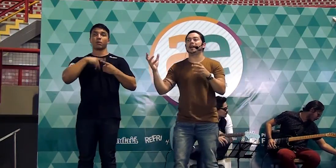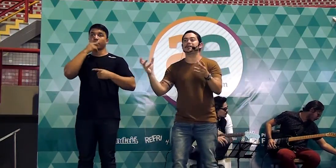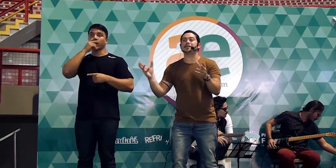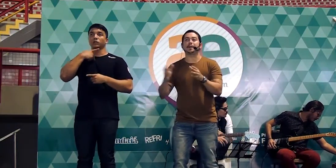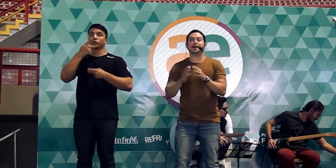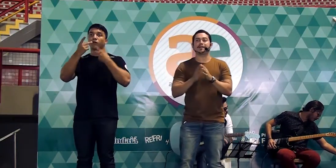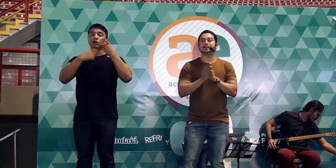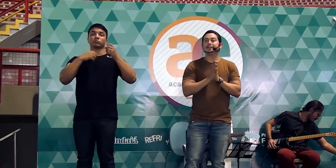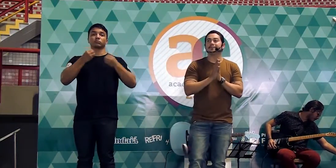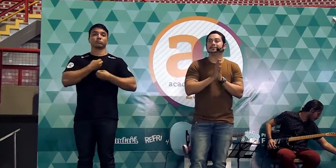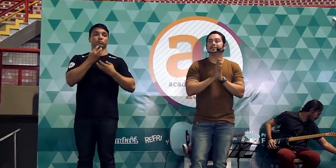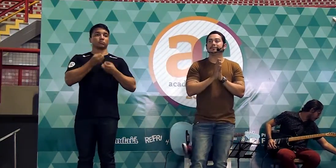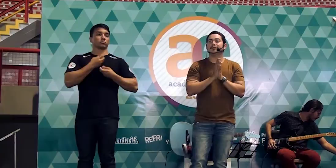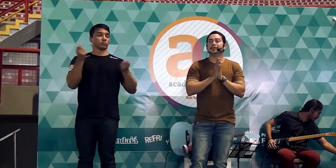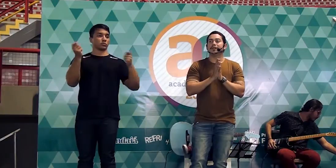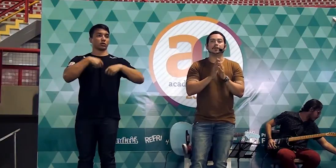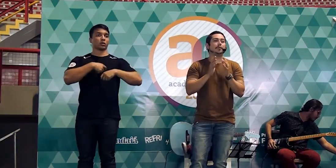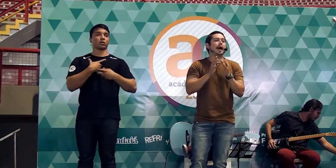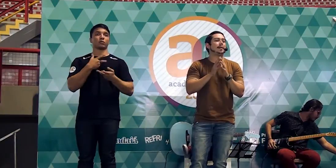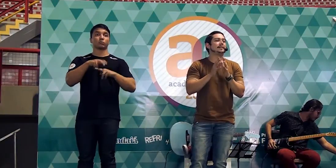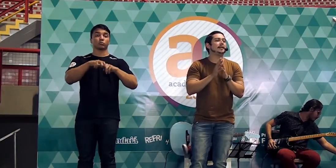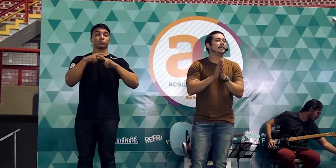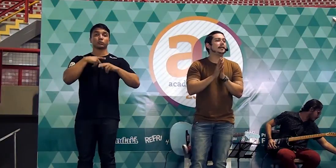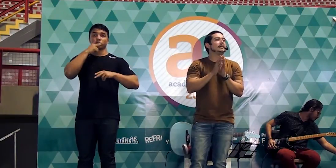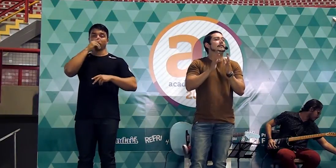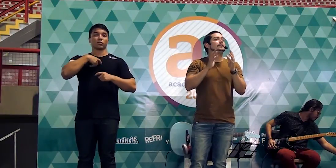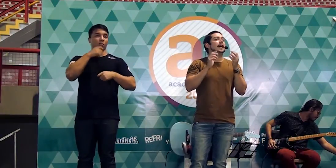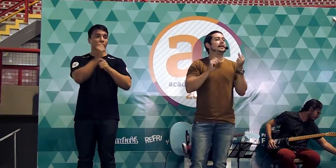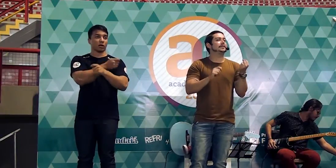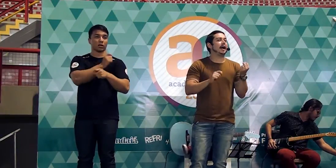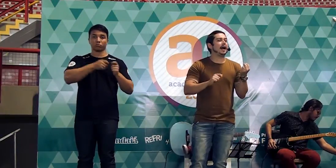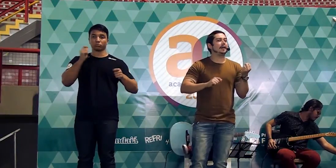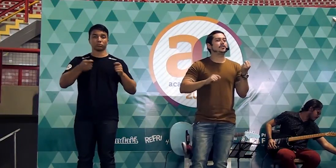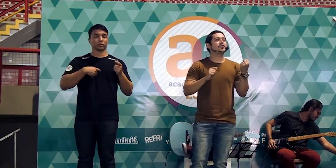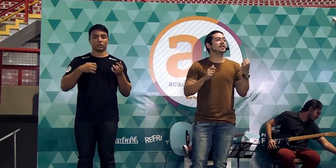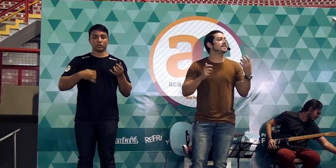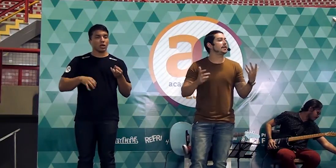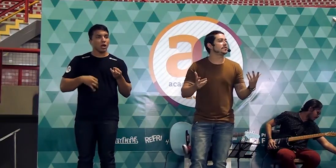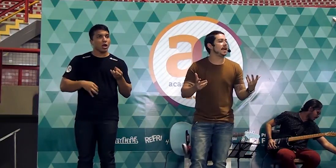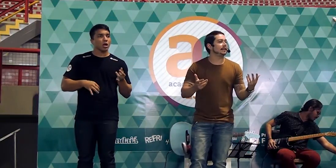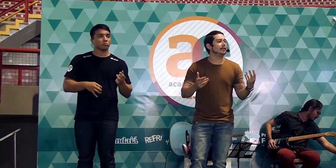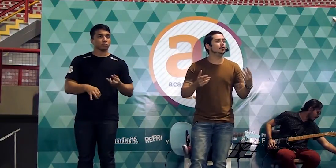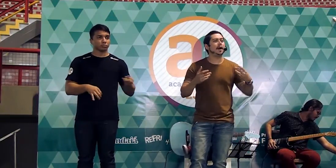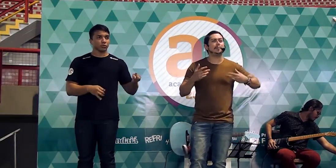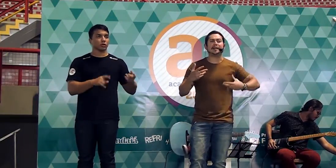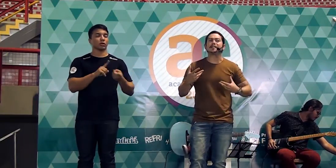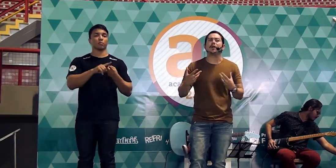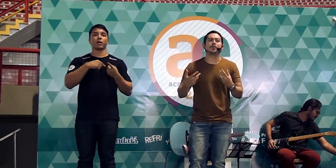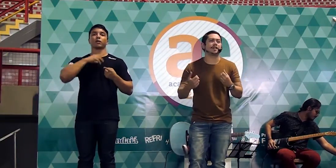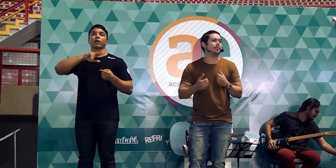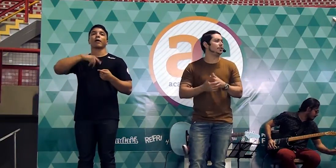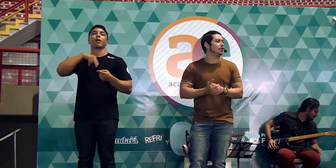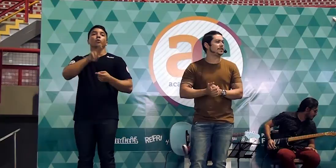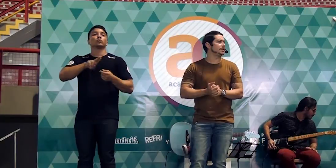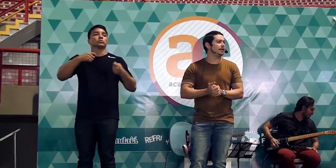pode falar, ela se expressa. Então a bateria, a guitarra, tinha que ser usada. Não era para ser uma coisa harmoniosa não,